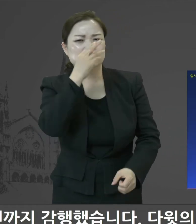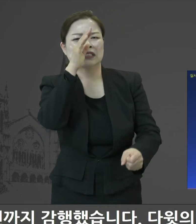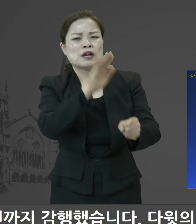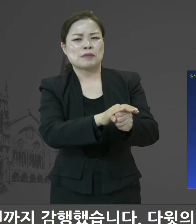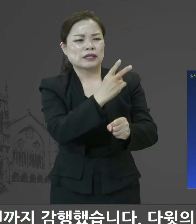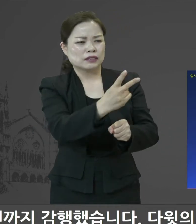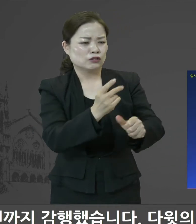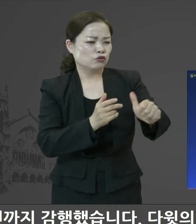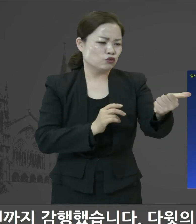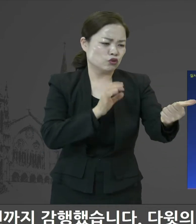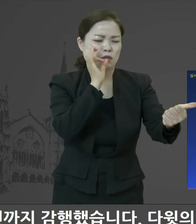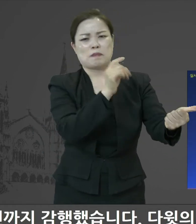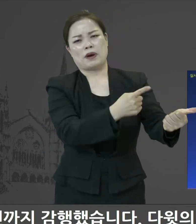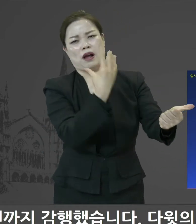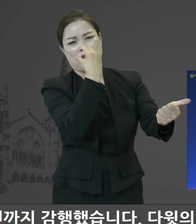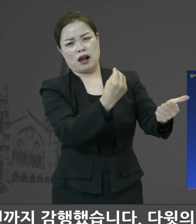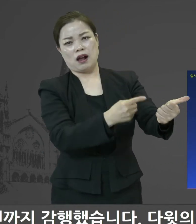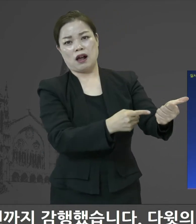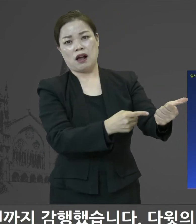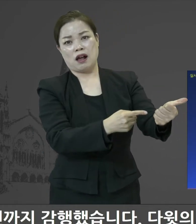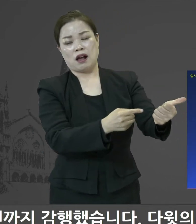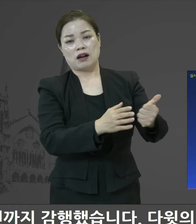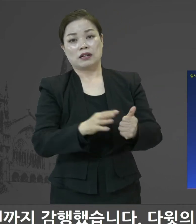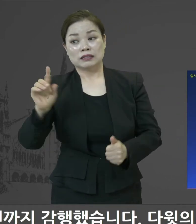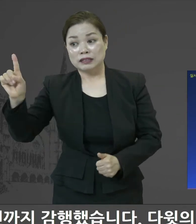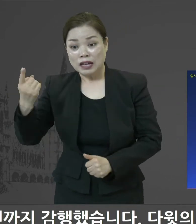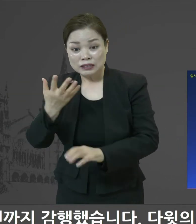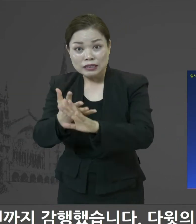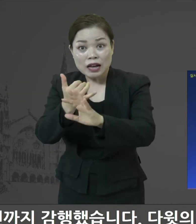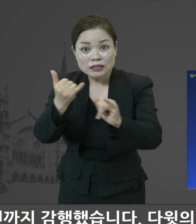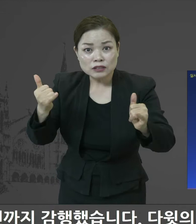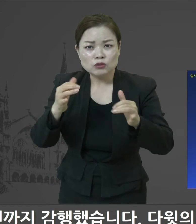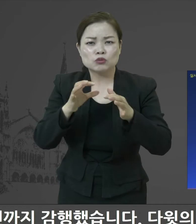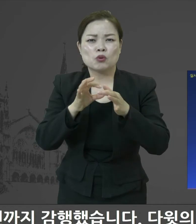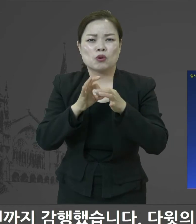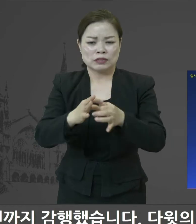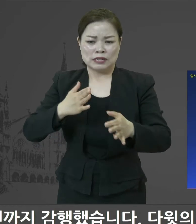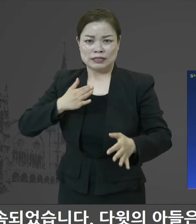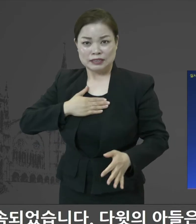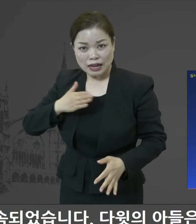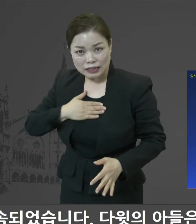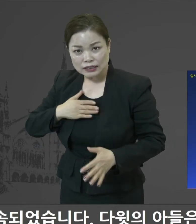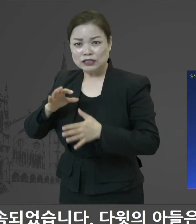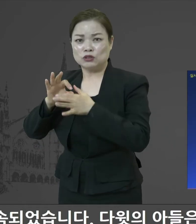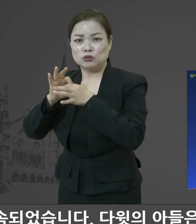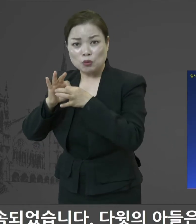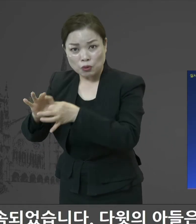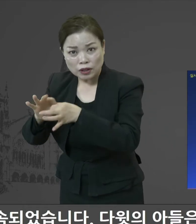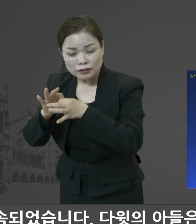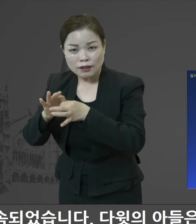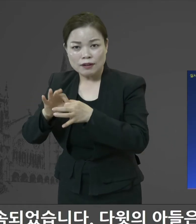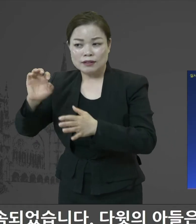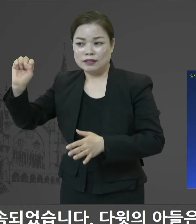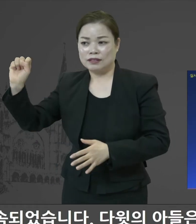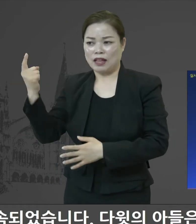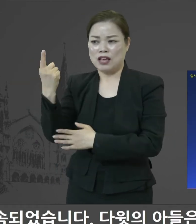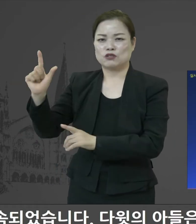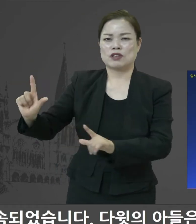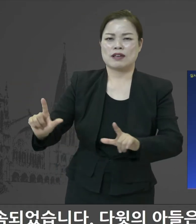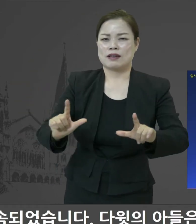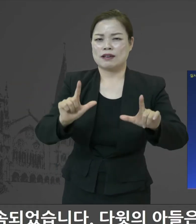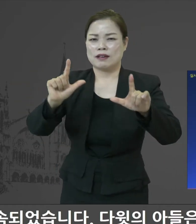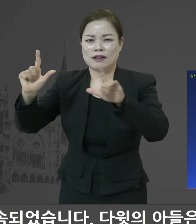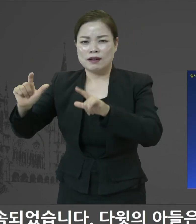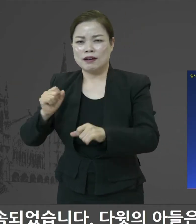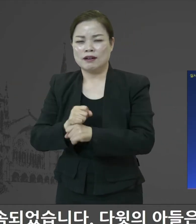피눈물을 흘려야만 했습니다. 다윗은 타인에 의해서든 자신에 의해서든 다윗의 삶은 바람